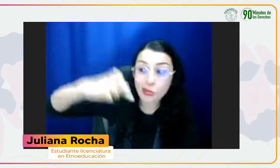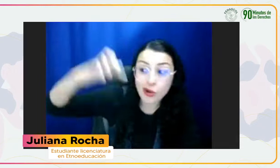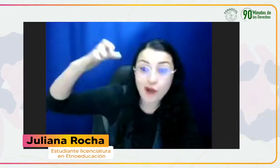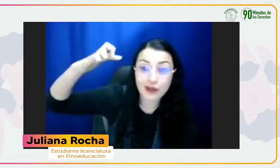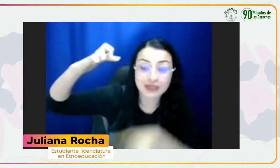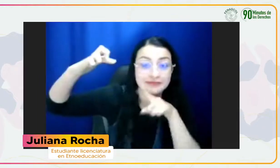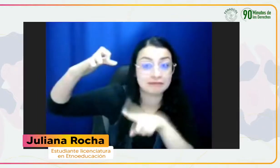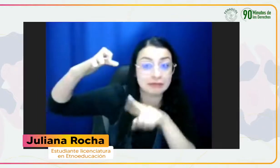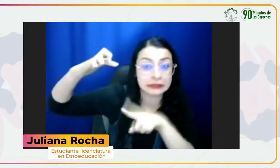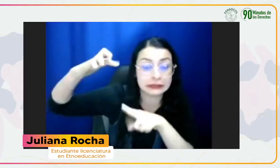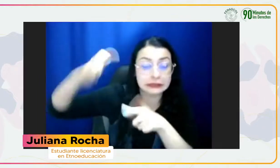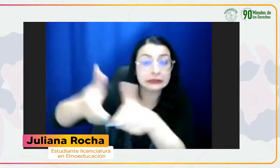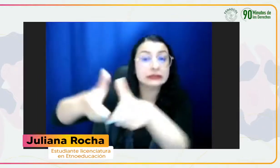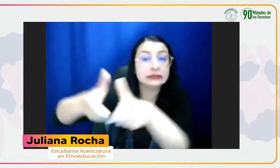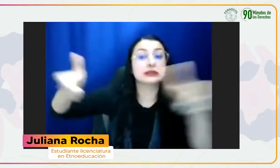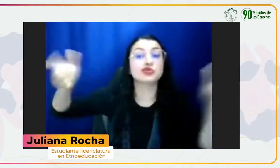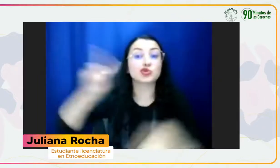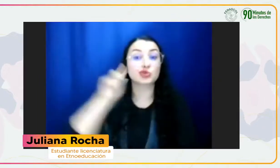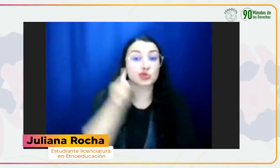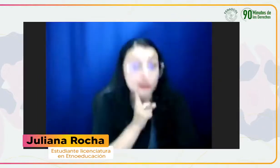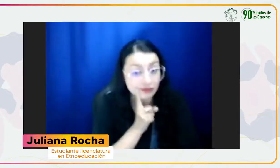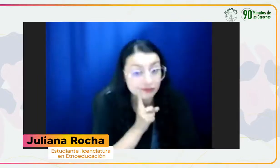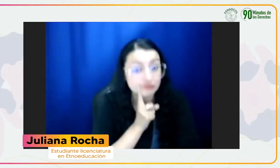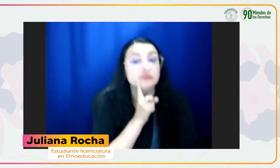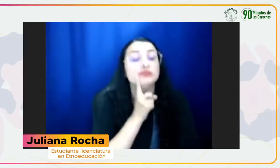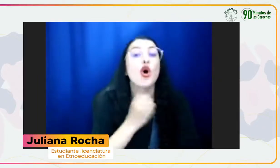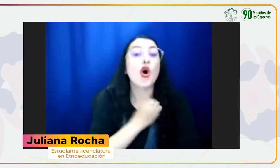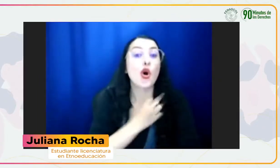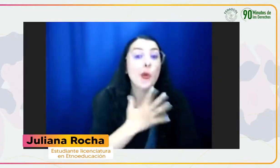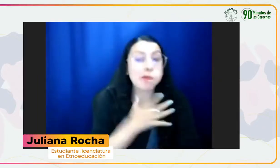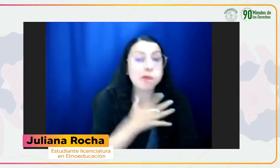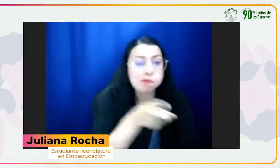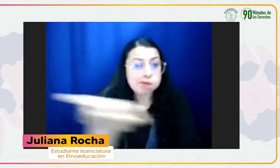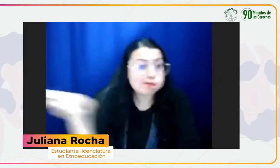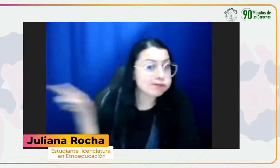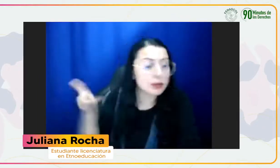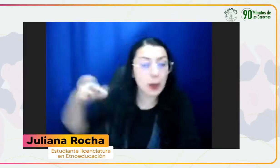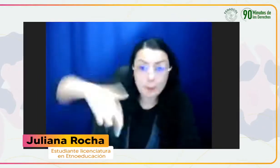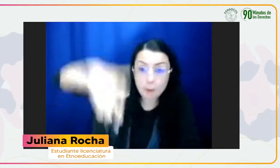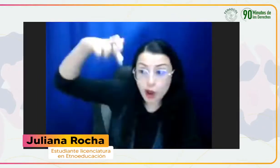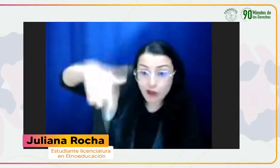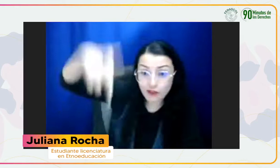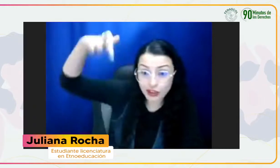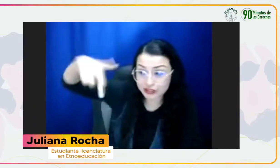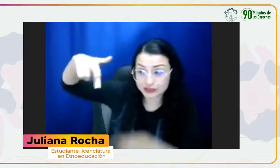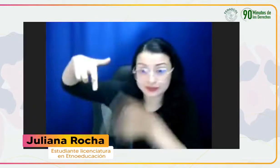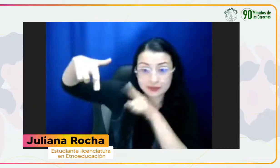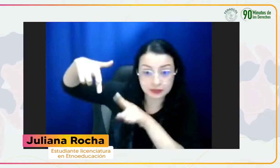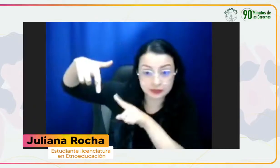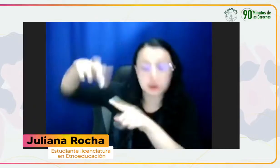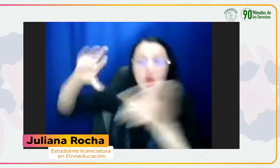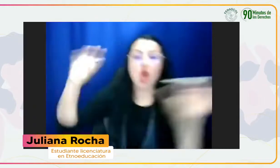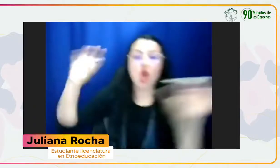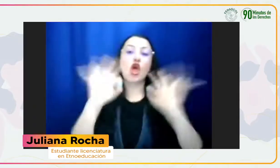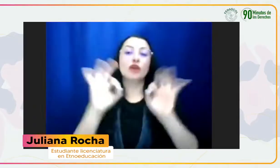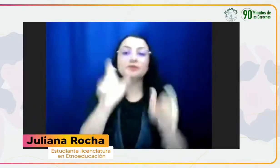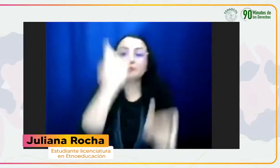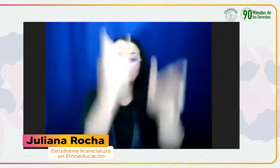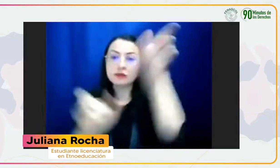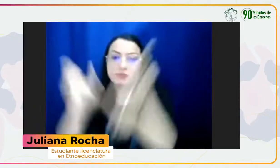sé, asambleas, de las profesiones. Cada vez más personas sordas son profesionales.